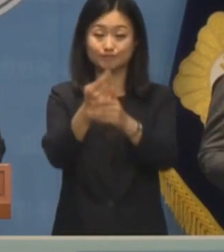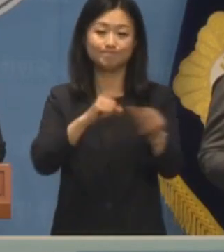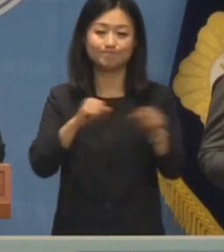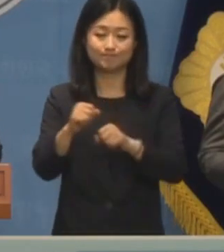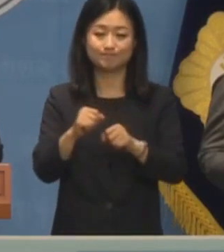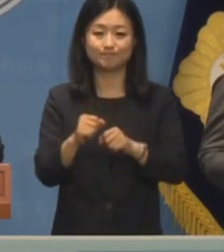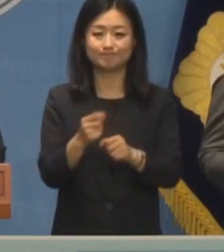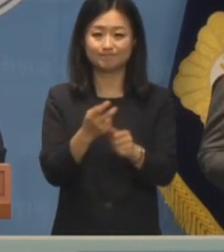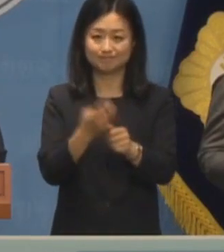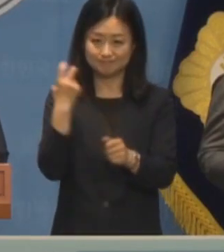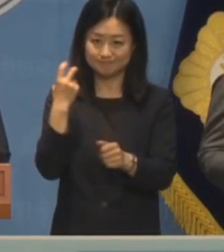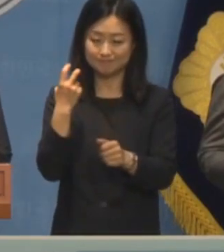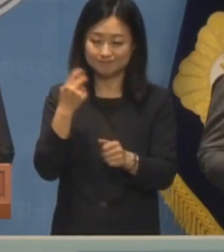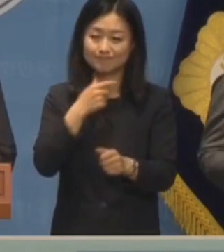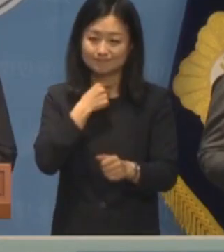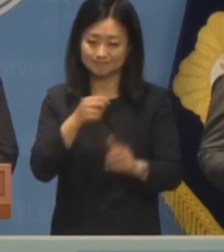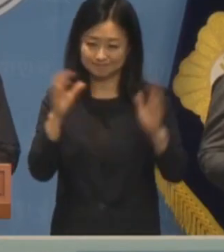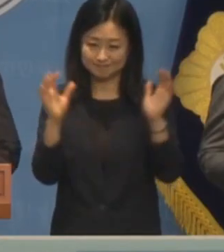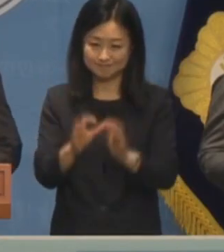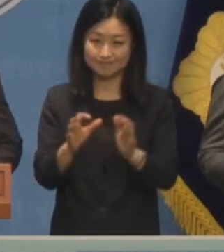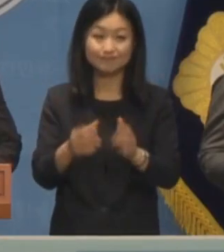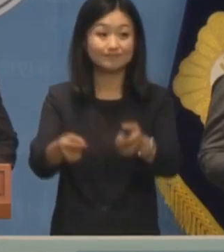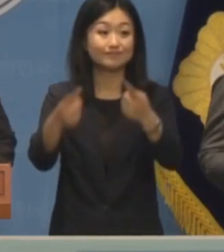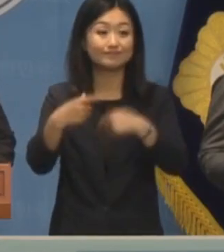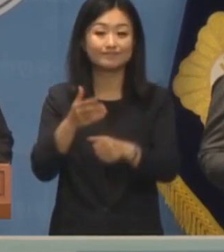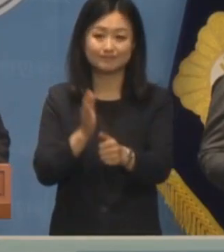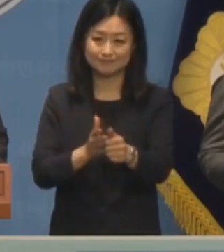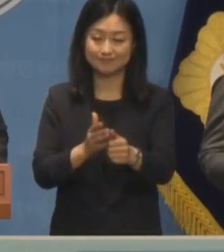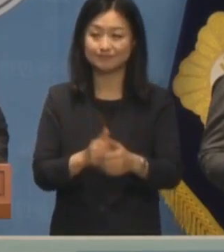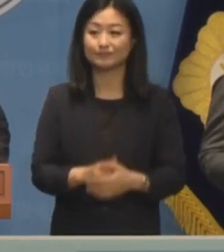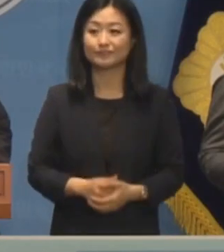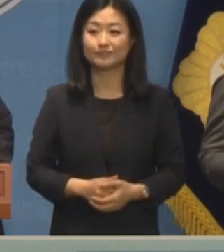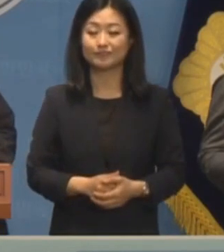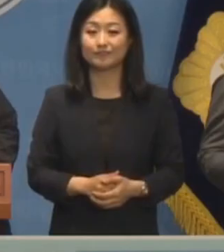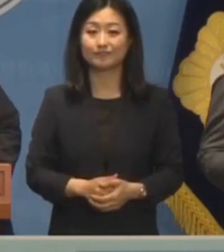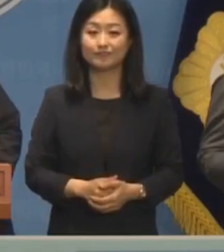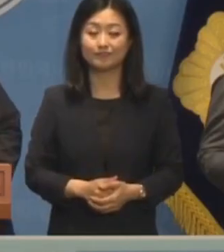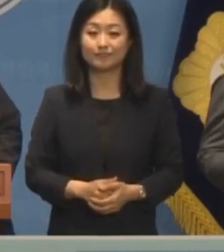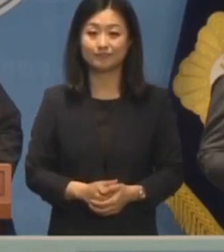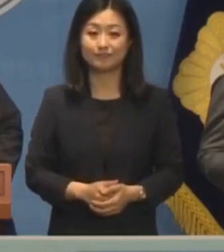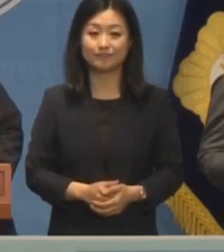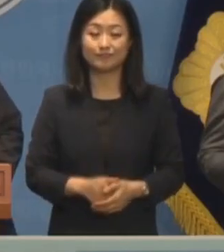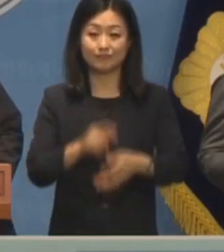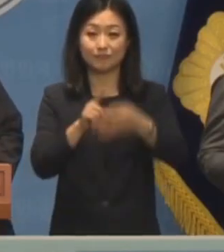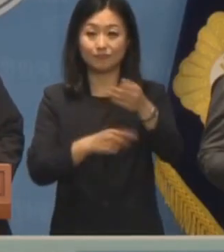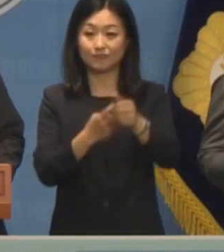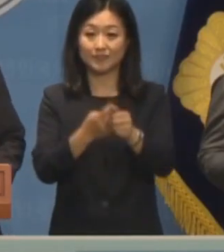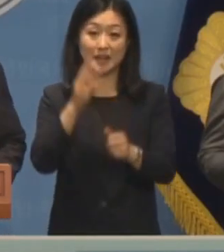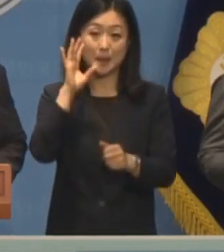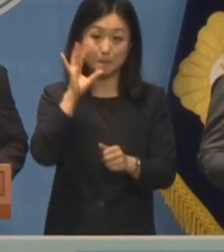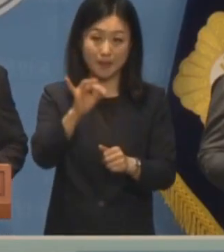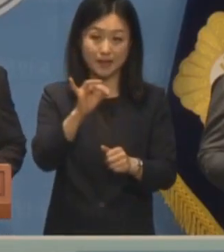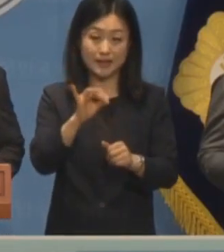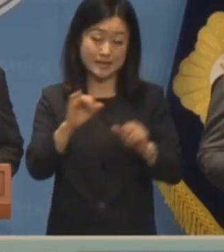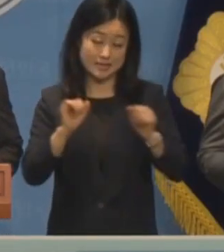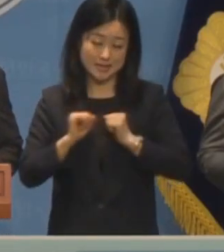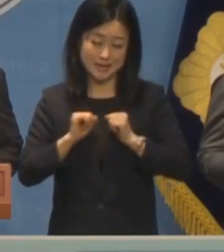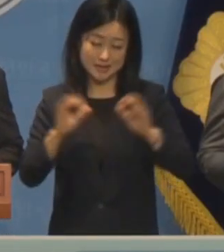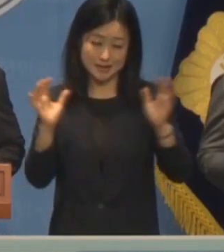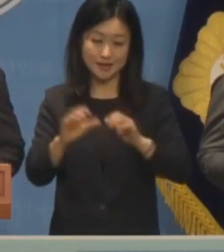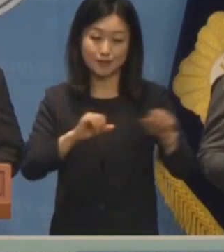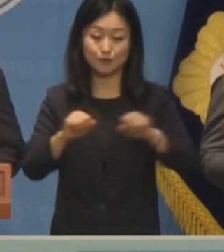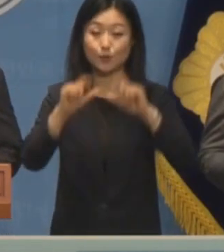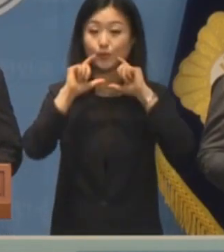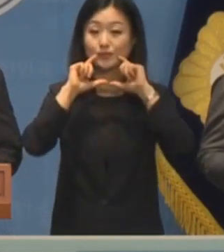분들의 동참, 적극적인 지지와 참여를 호소드립니다. 이상 윤석열 탄핵 100일 범국민 총력운동